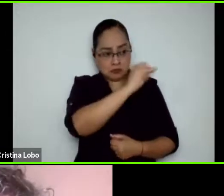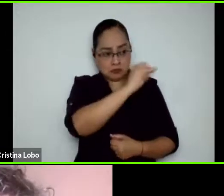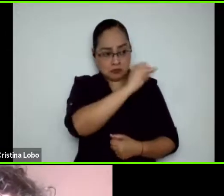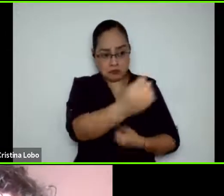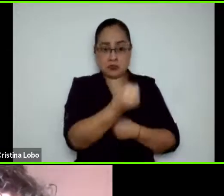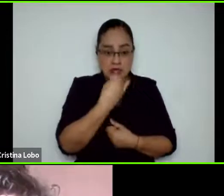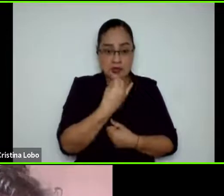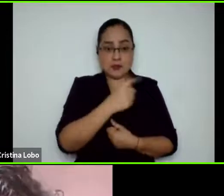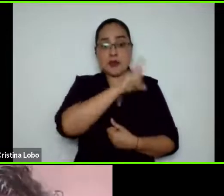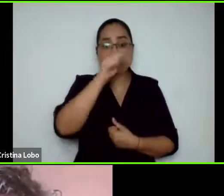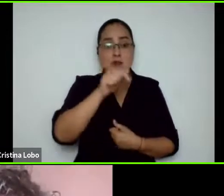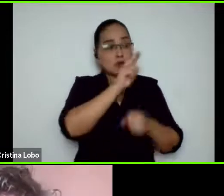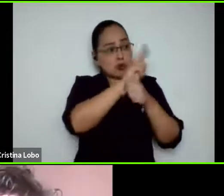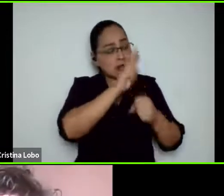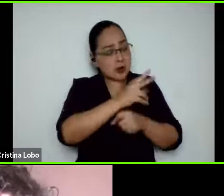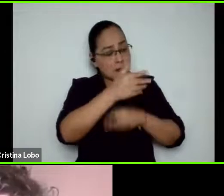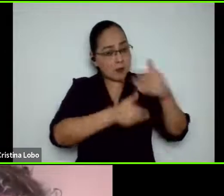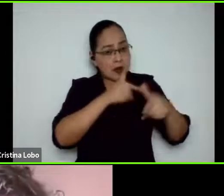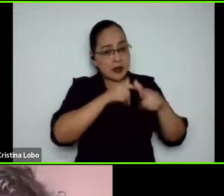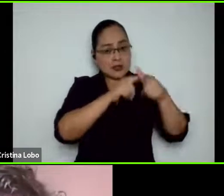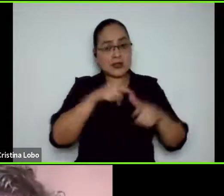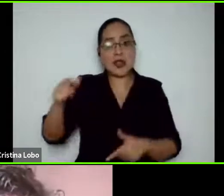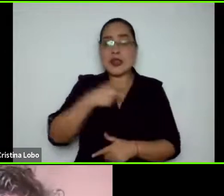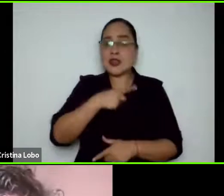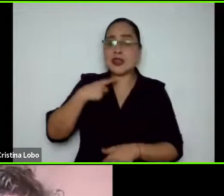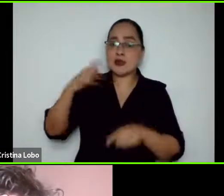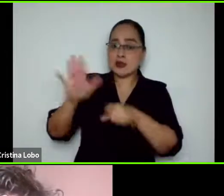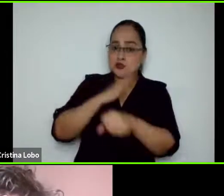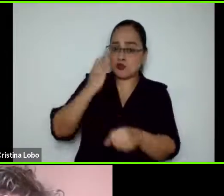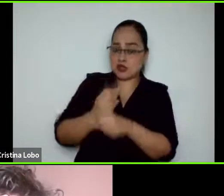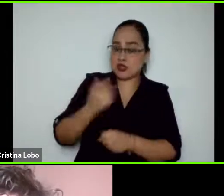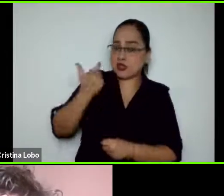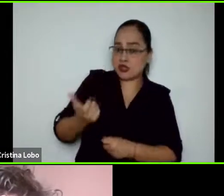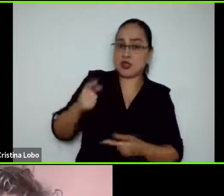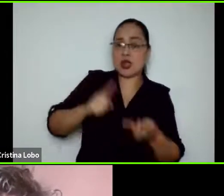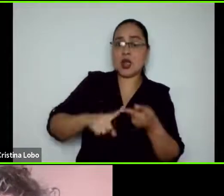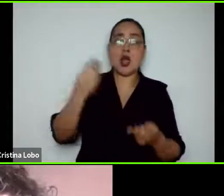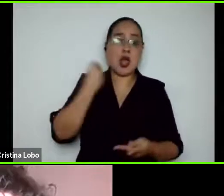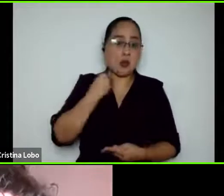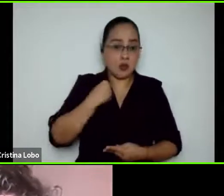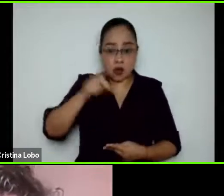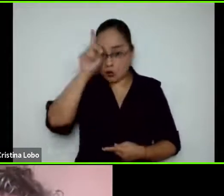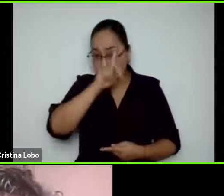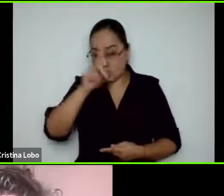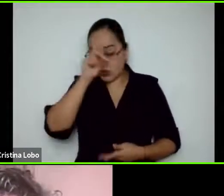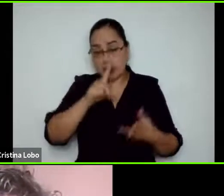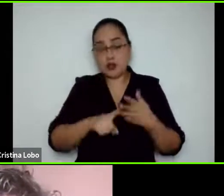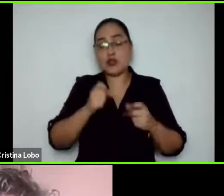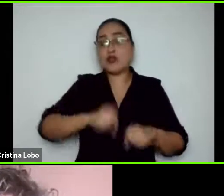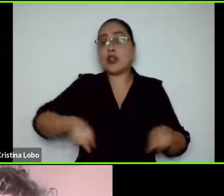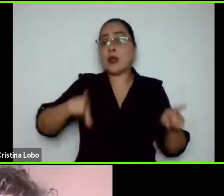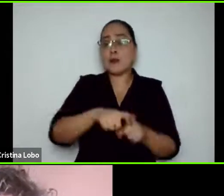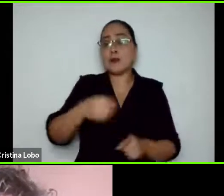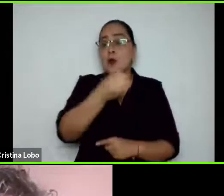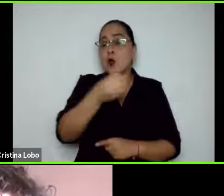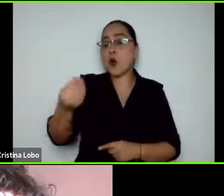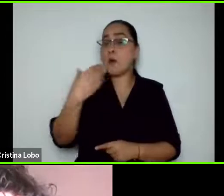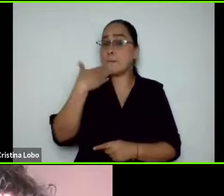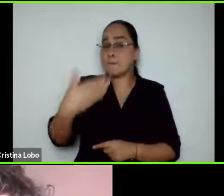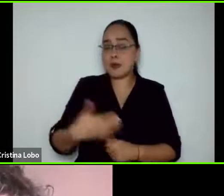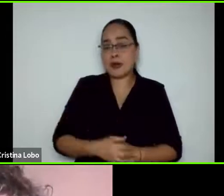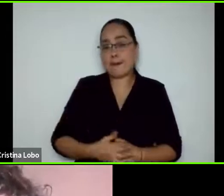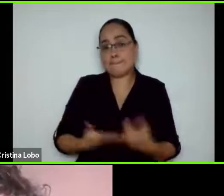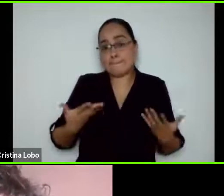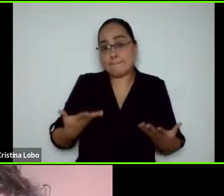sentencias. Para eso tienen que tener recursos económicos, asesoría de abogados, abogadas, y además una buena organización. Esto pues no